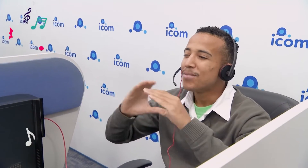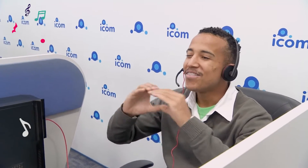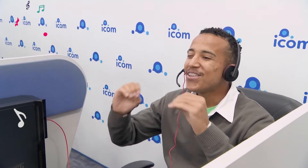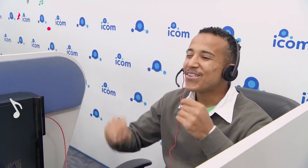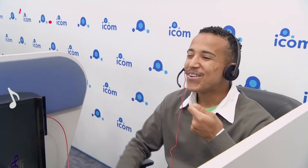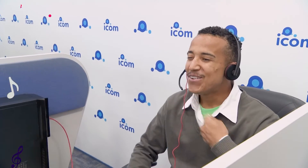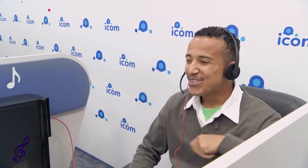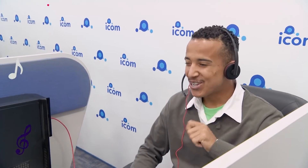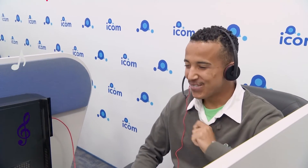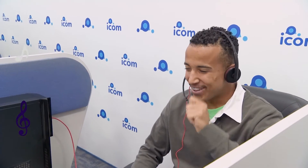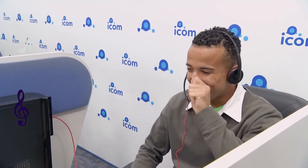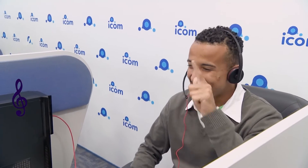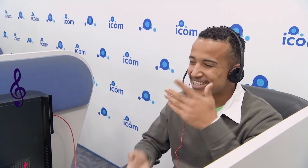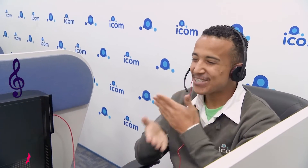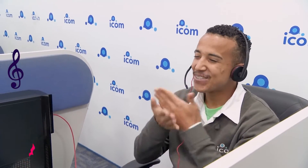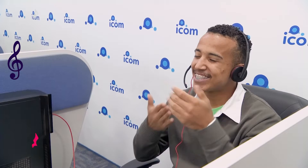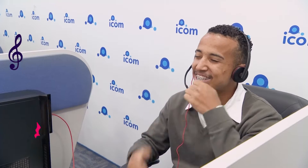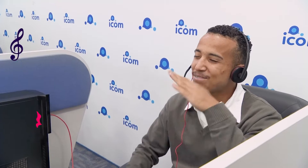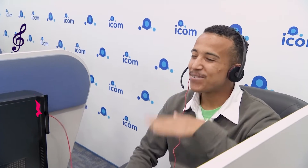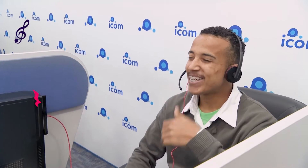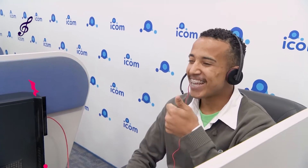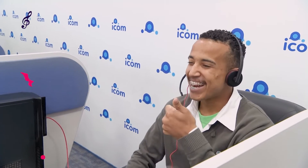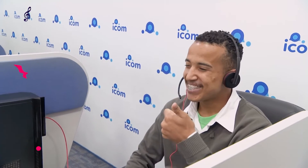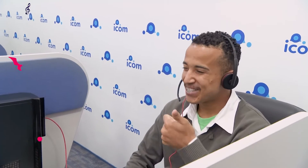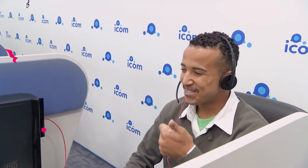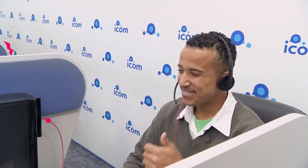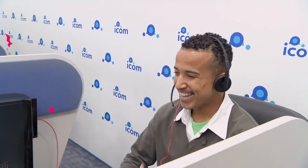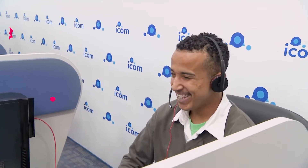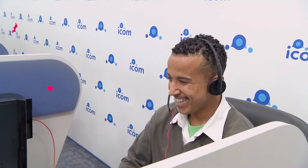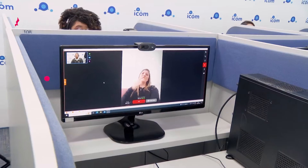Bem-vindo ao ICOM, me chamo Gabriel, estou à disposição. Boa tarde, tudo bem?